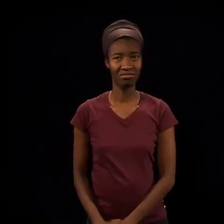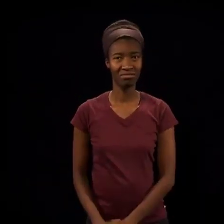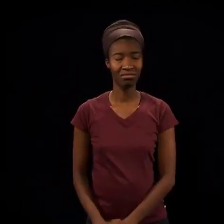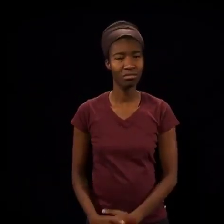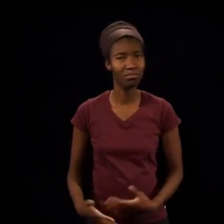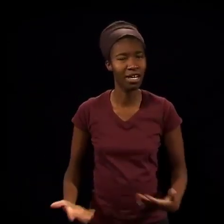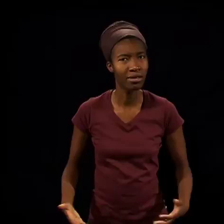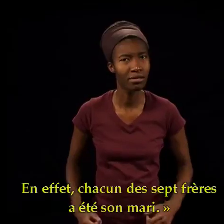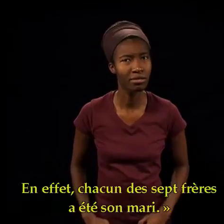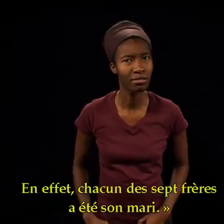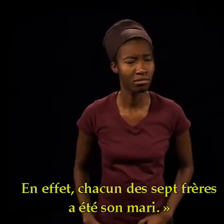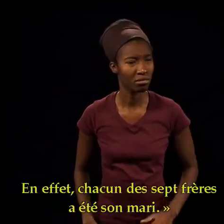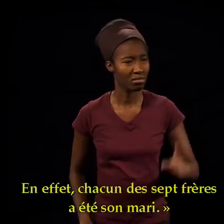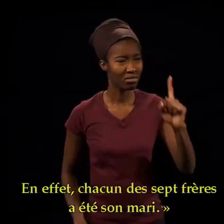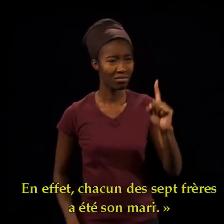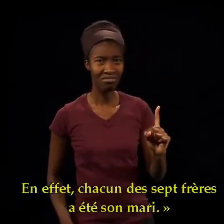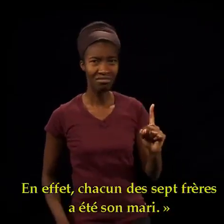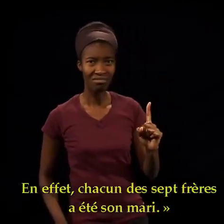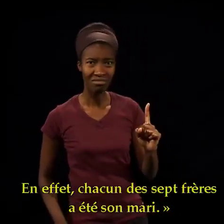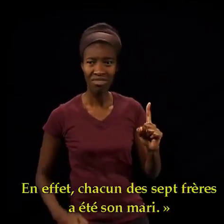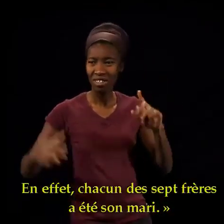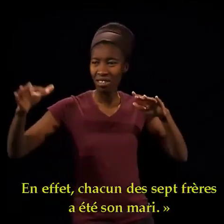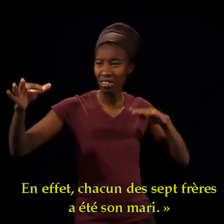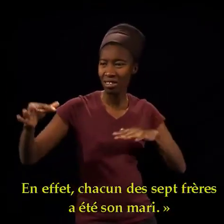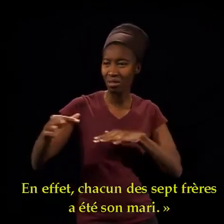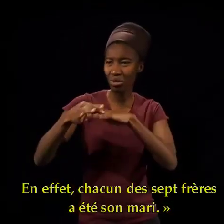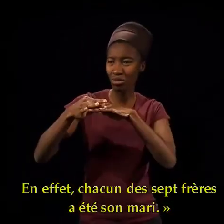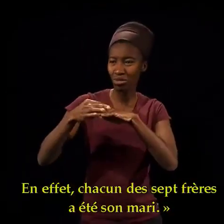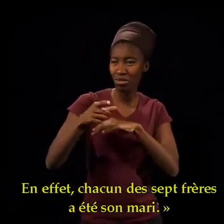En effet, chacun des 7 frères a été son mari.